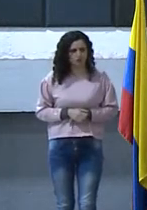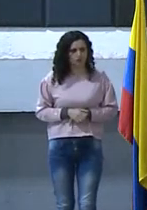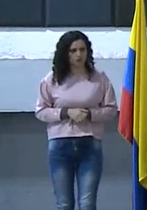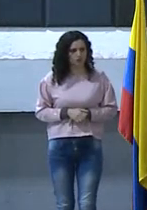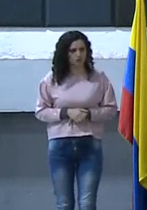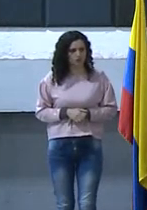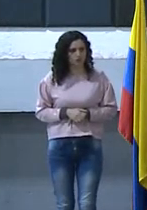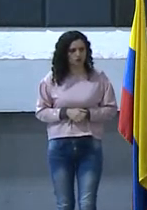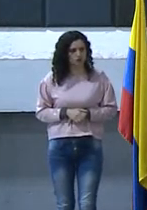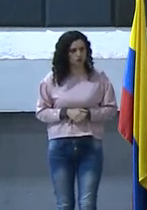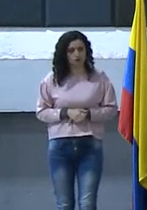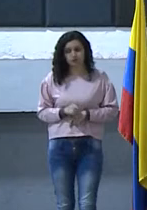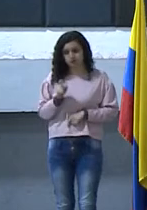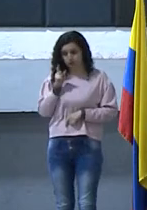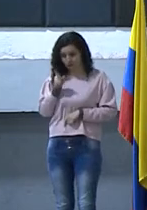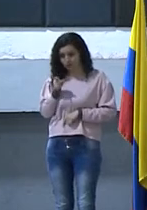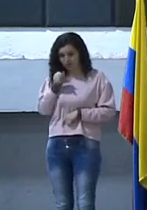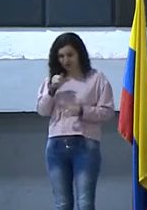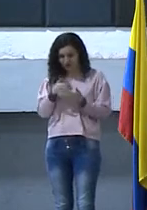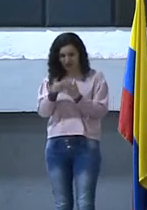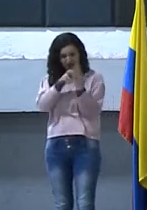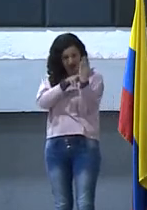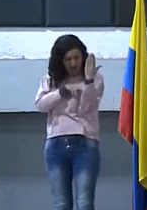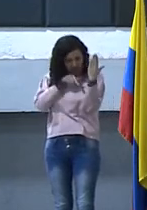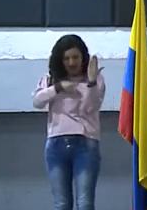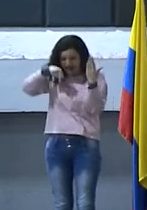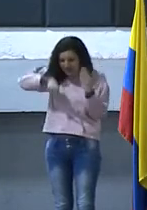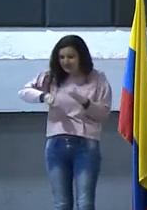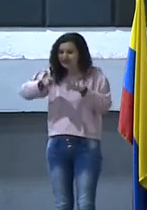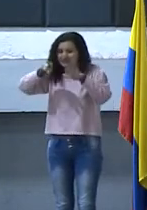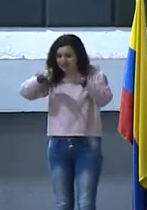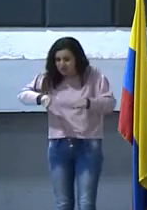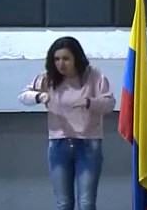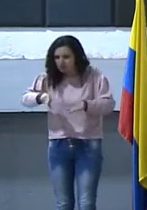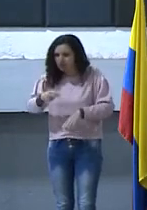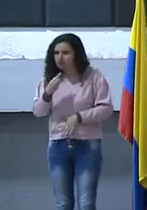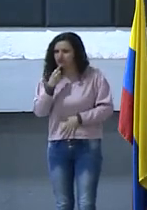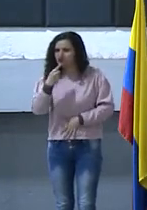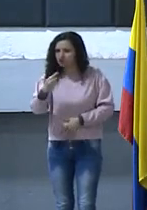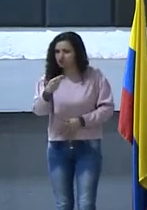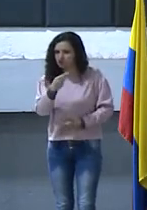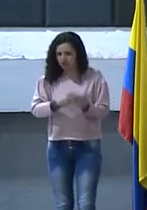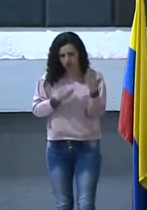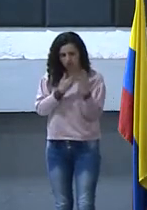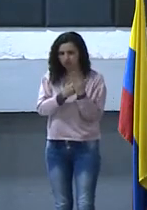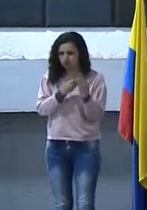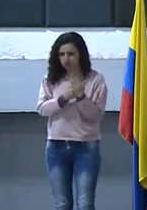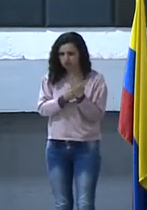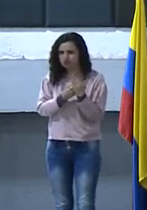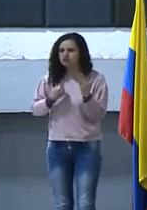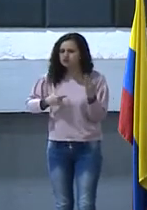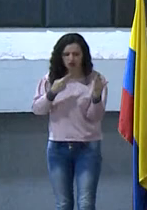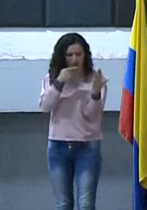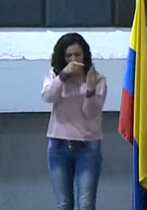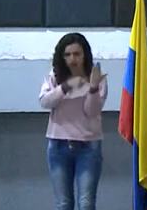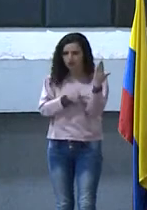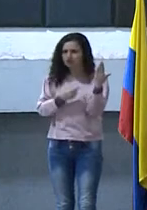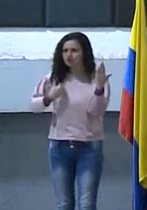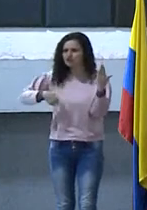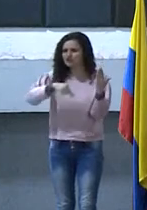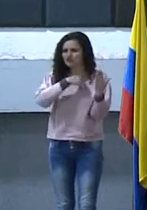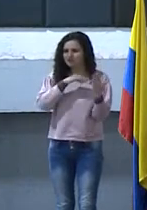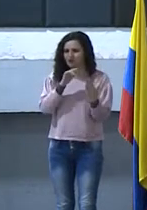por ello durante este semestre proclamamos que estamos de